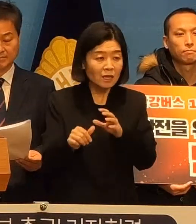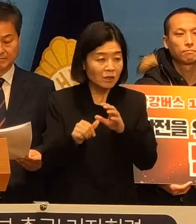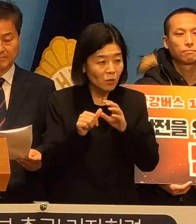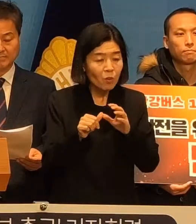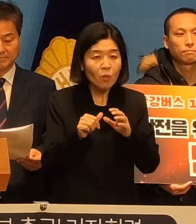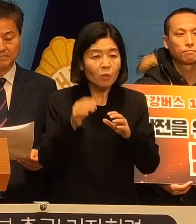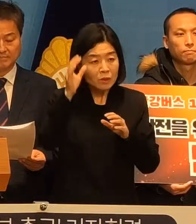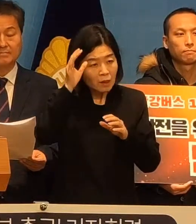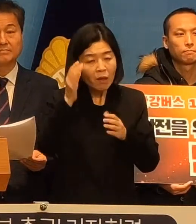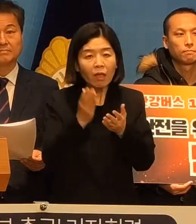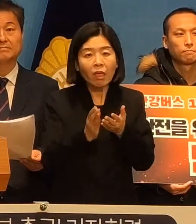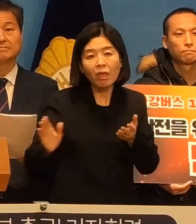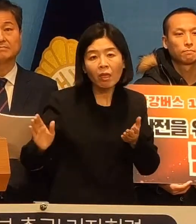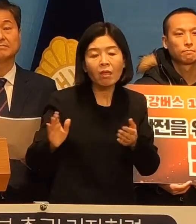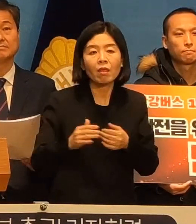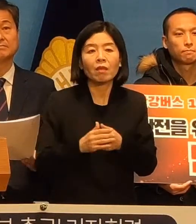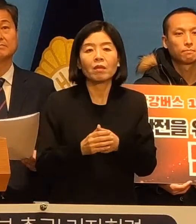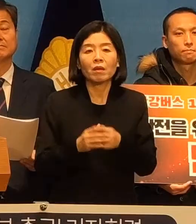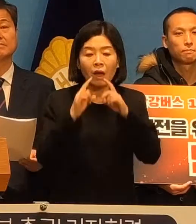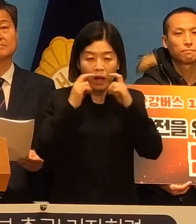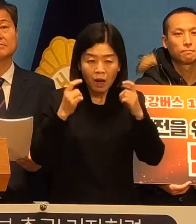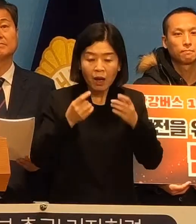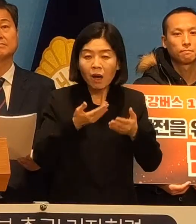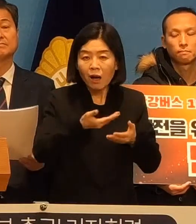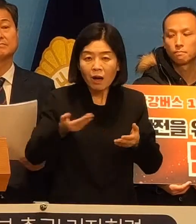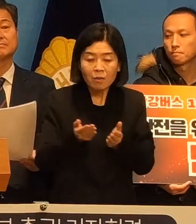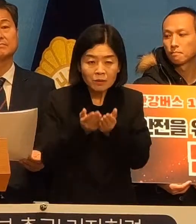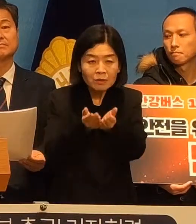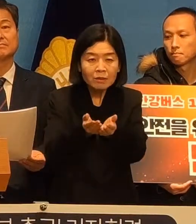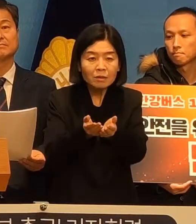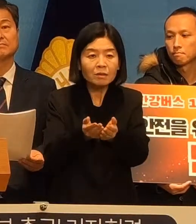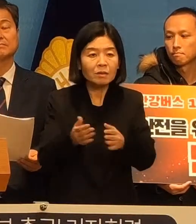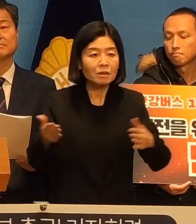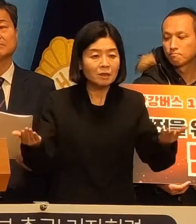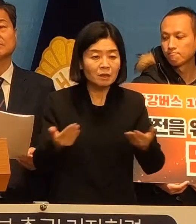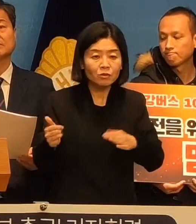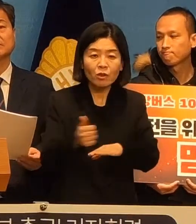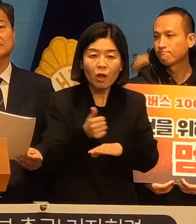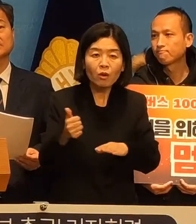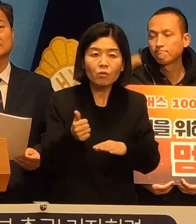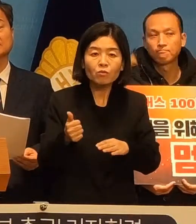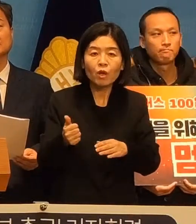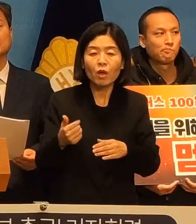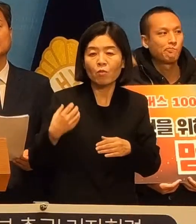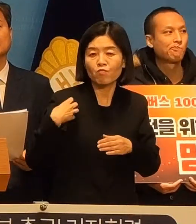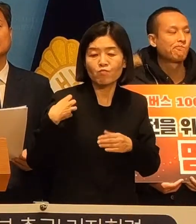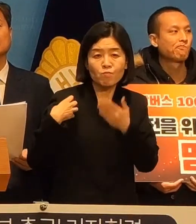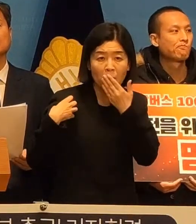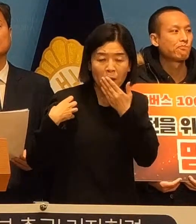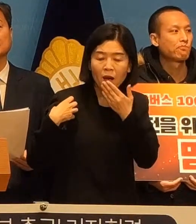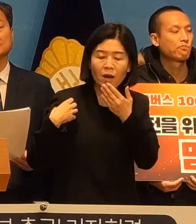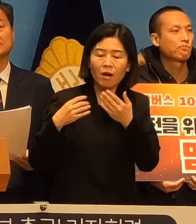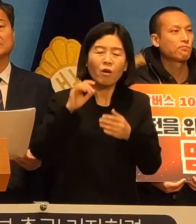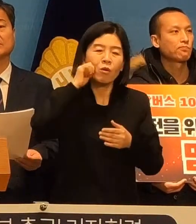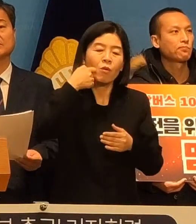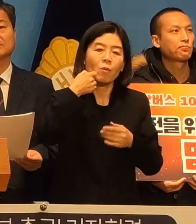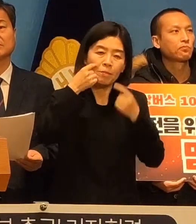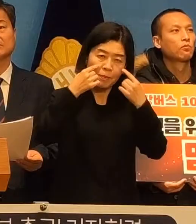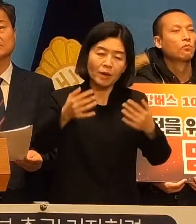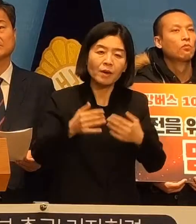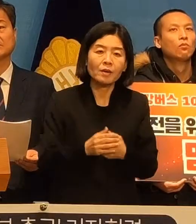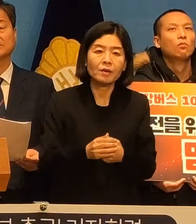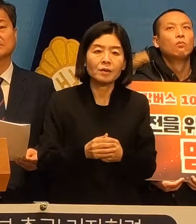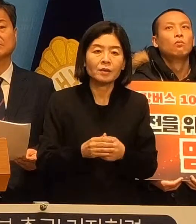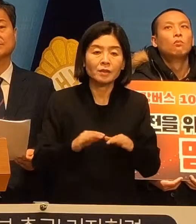동떨어진 상황에서 한강버스를 출퇴근용 교통혁신이라 부르기 어렵다는 점은 이미 명확해졌습니다. 서울시는 지금까지